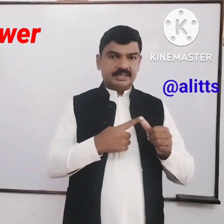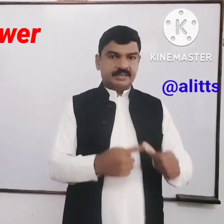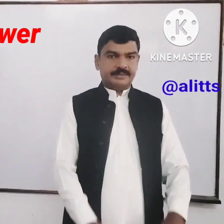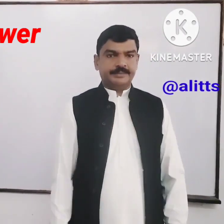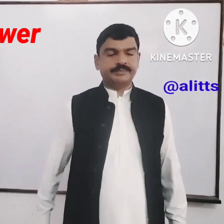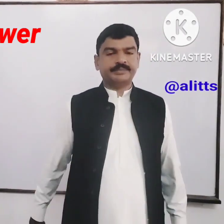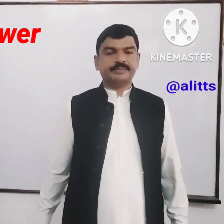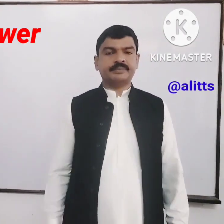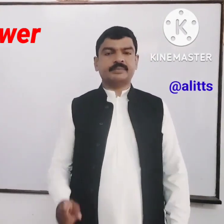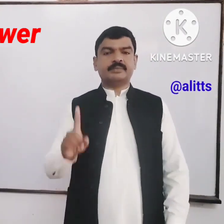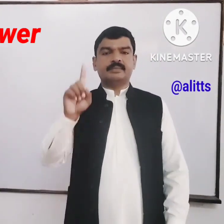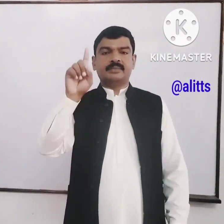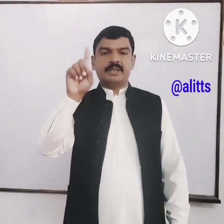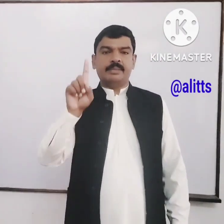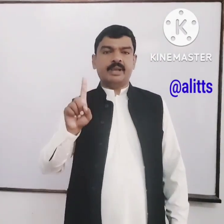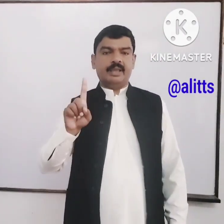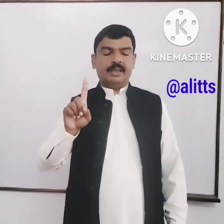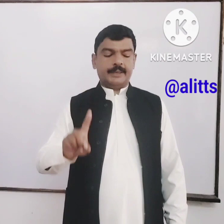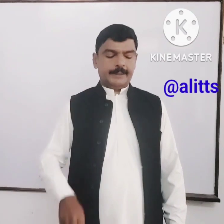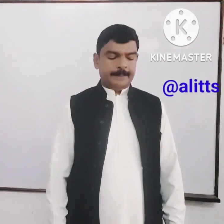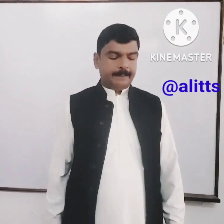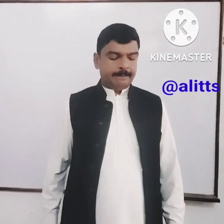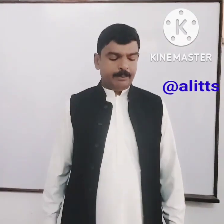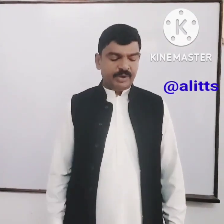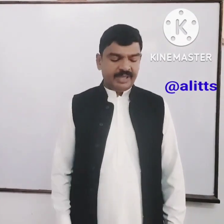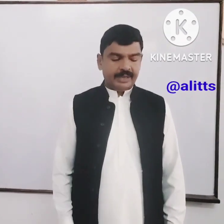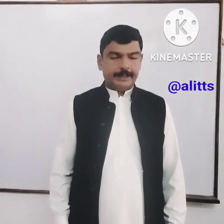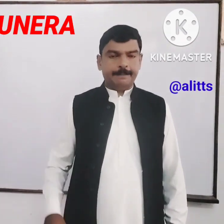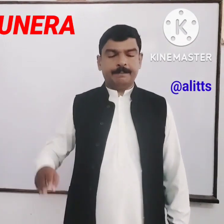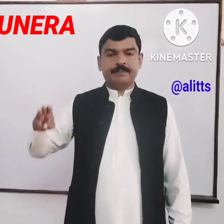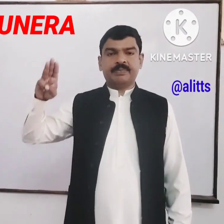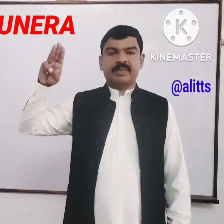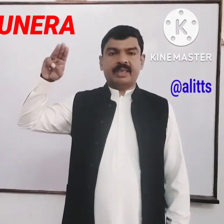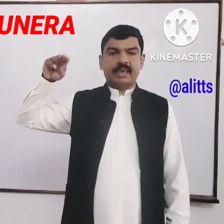आंसर नंबर 1 मुनेरा